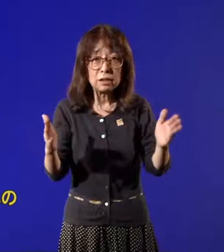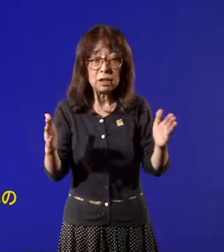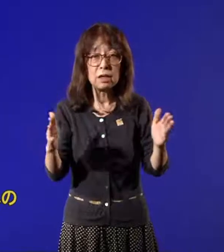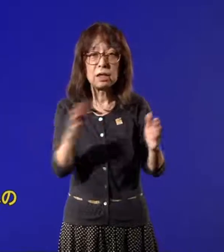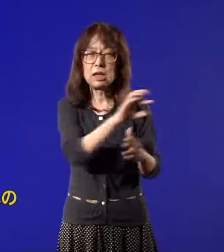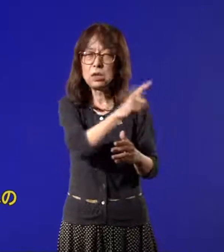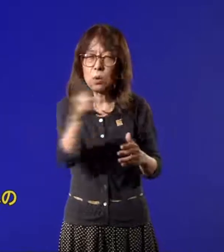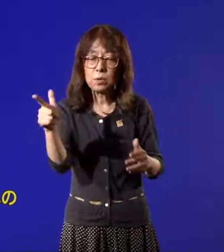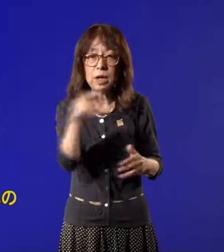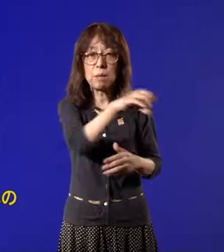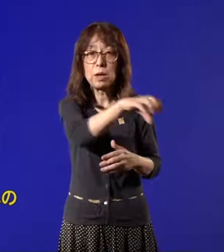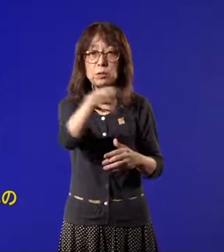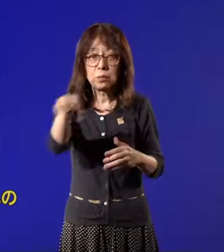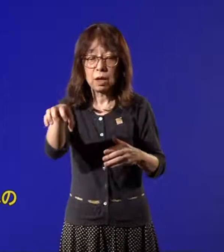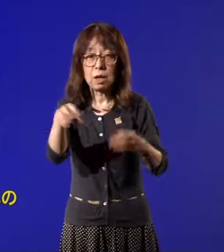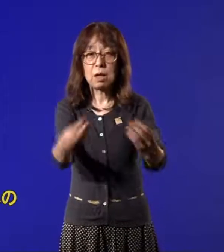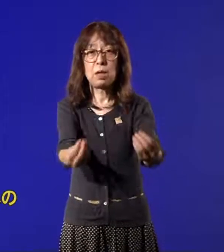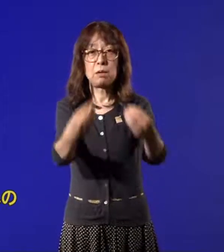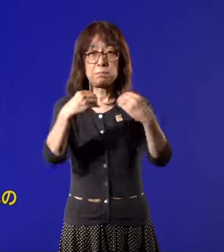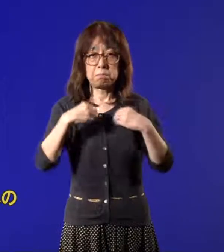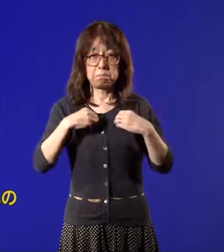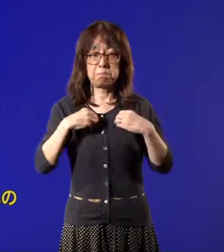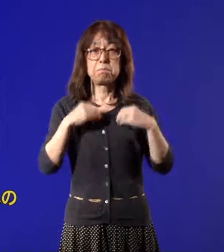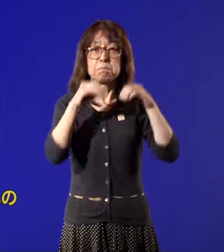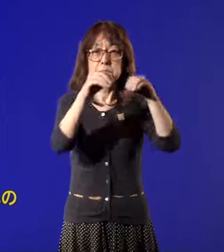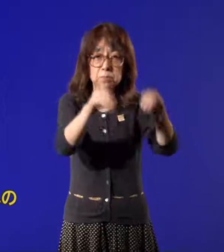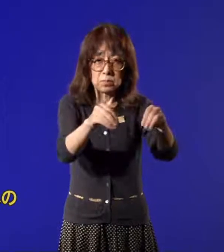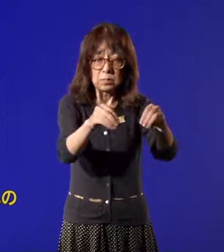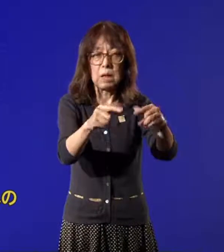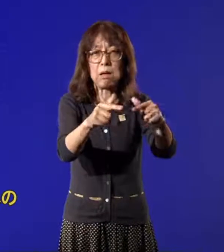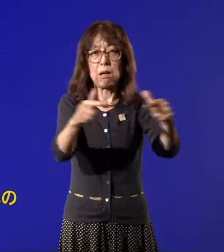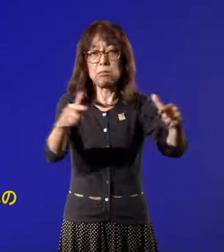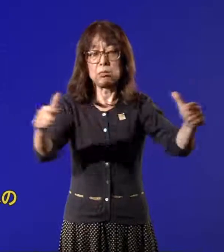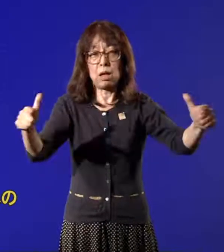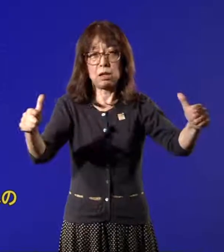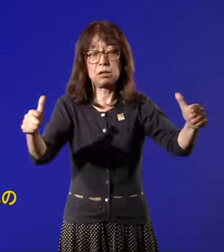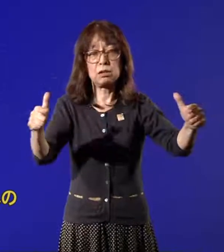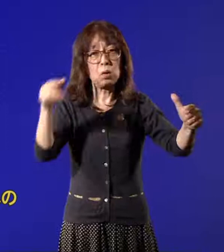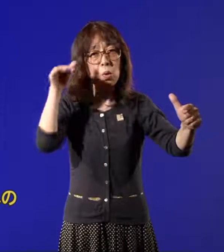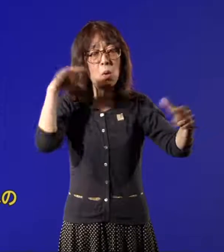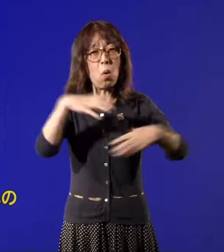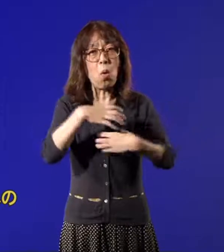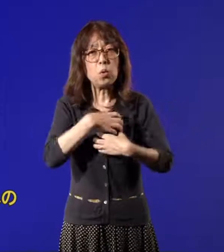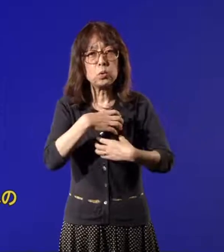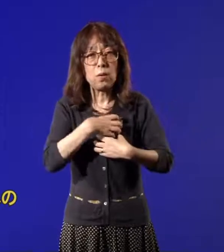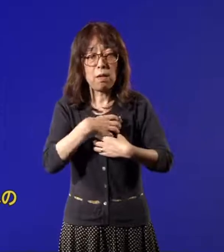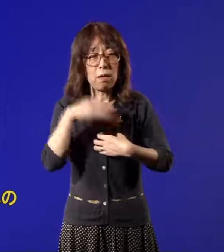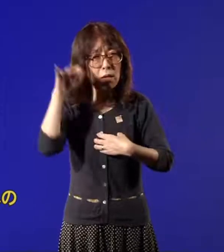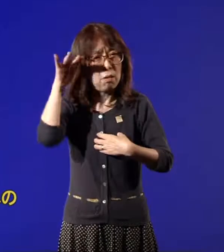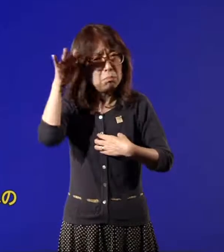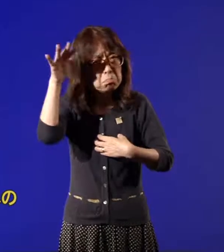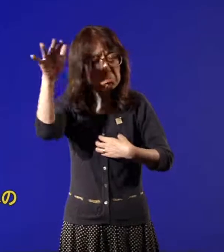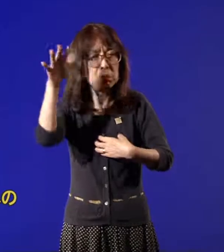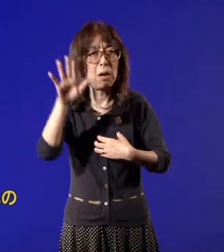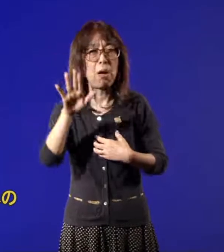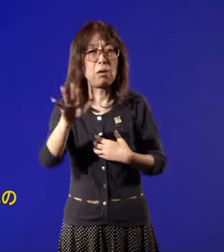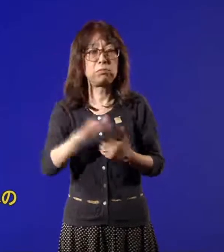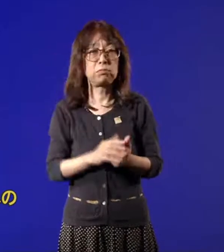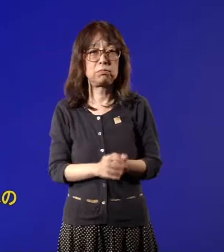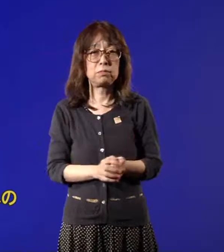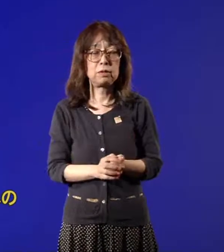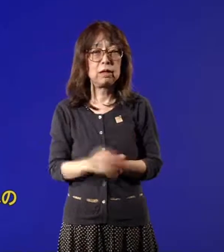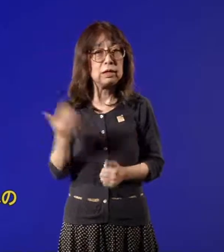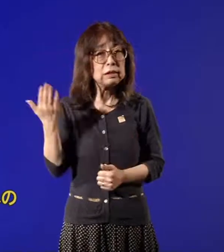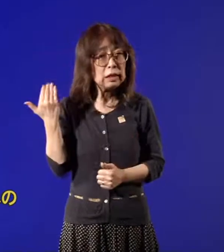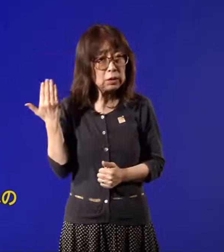ね、感染を拡大をしていく恐れということがあるわけですので、先ほ